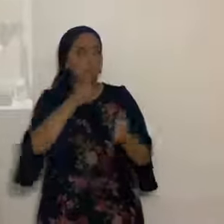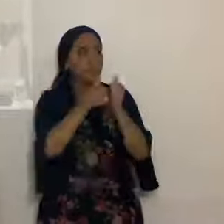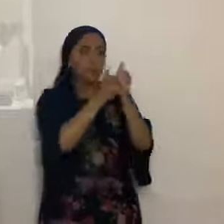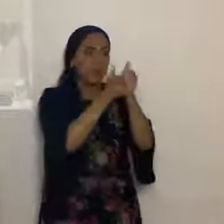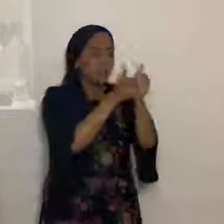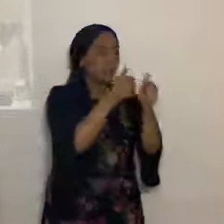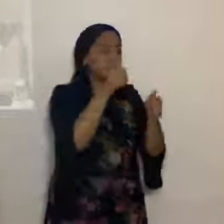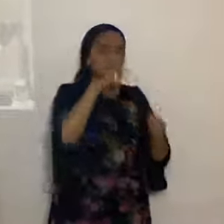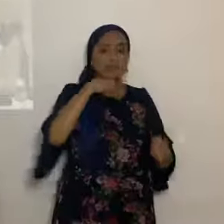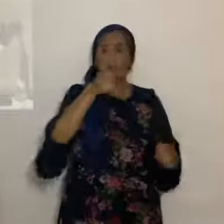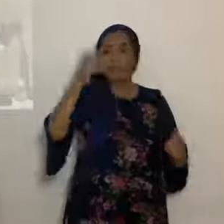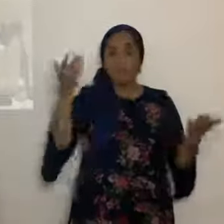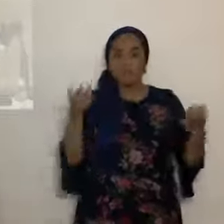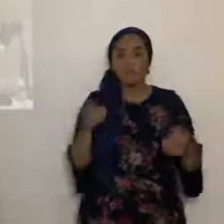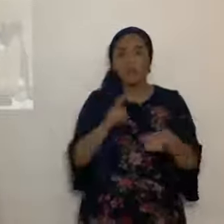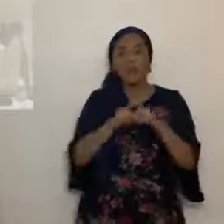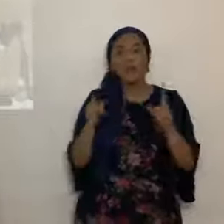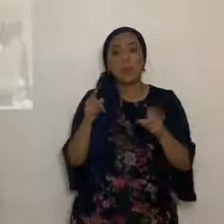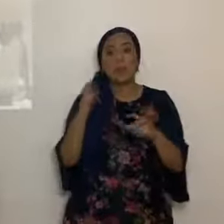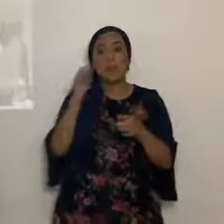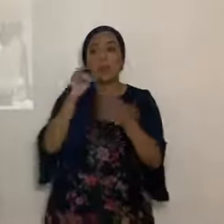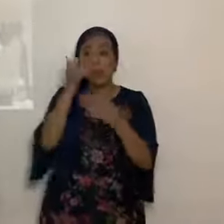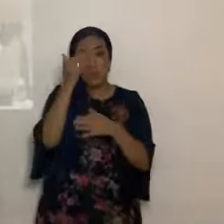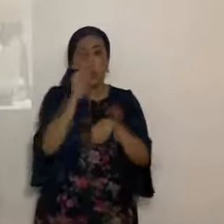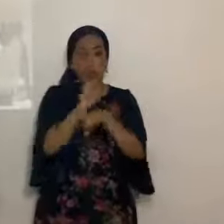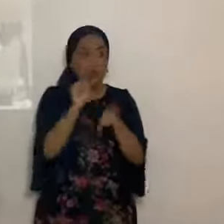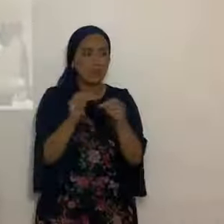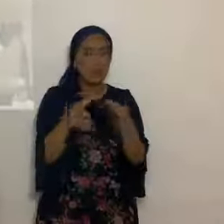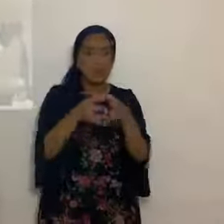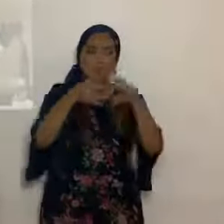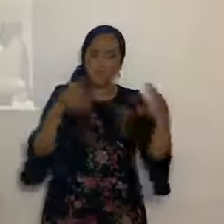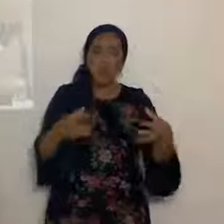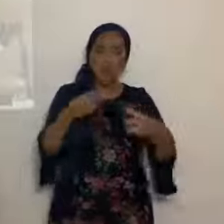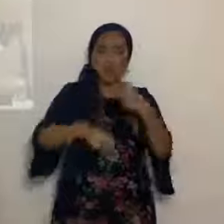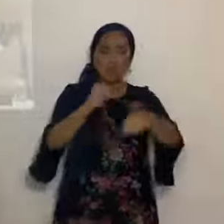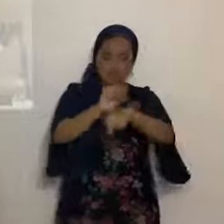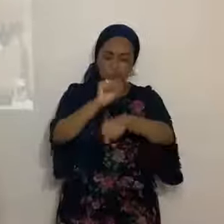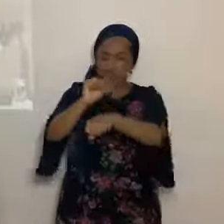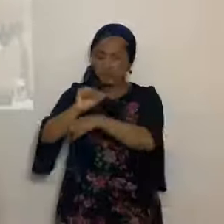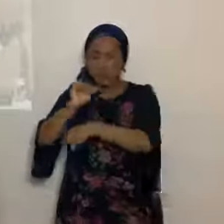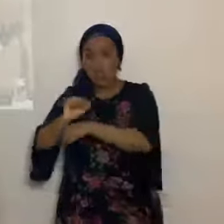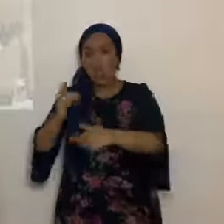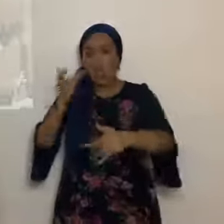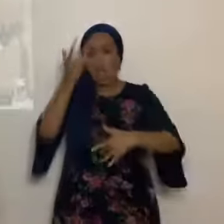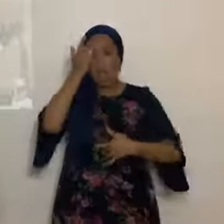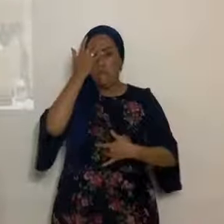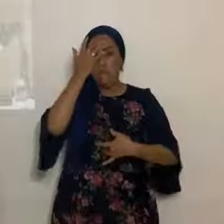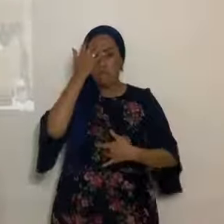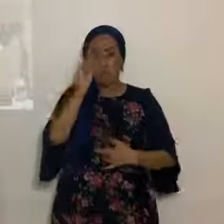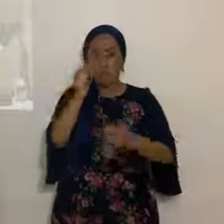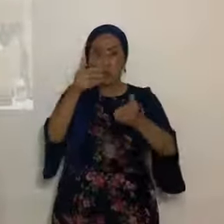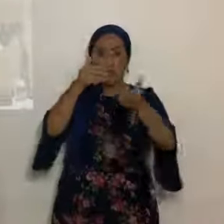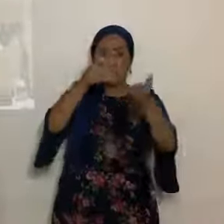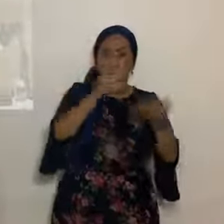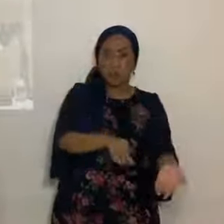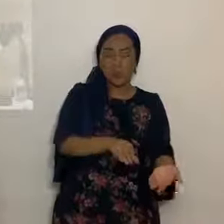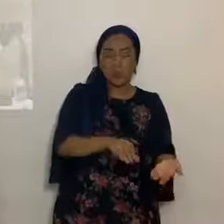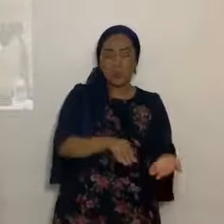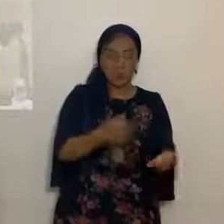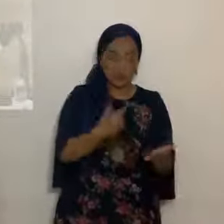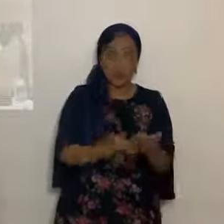Shaul. Pero por causa de ese trabajo tan intenso, enfermó. Y estuvo a punto de